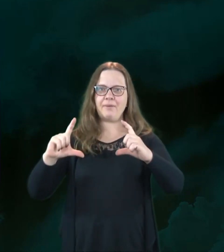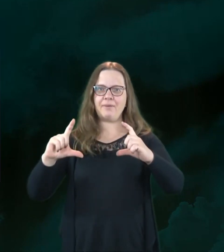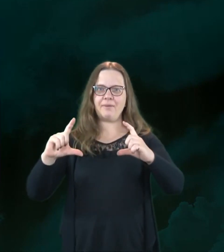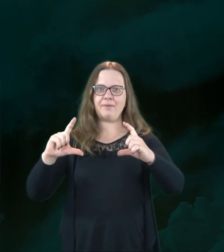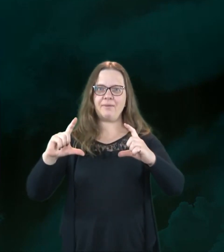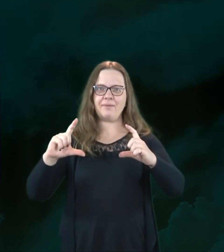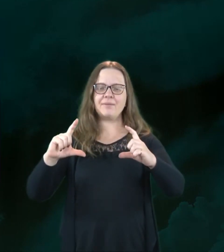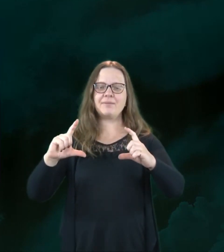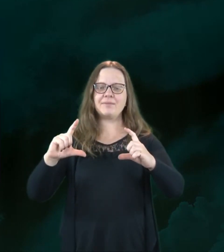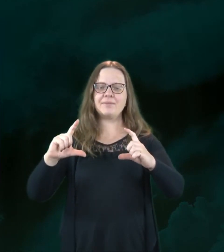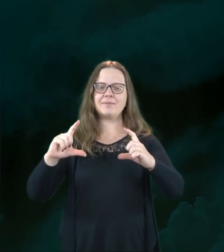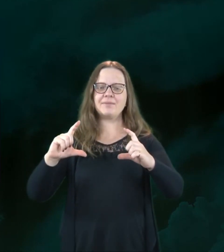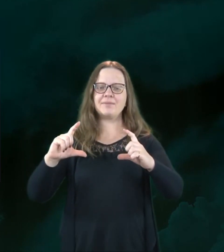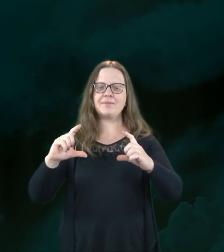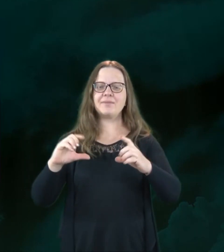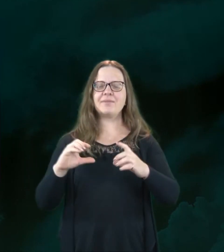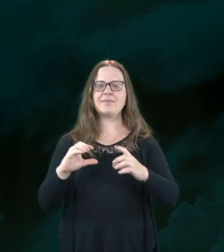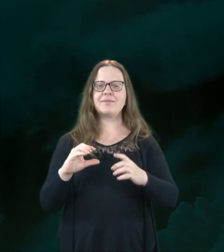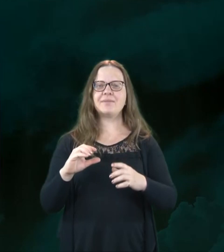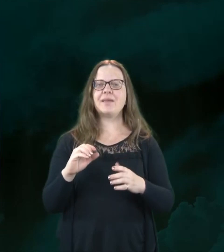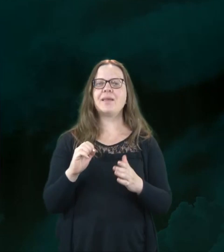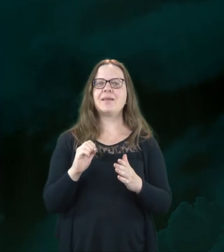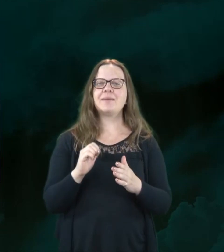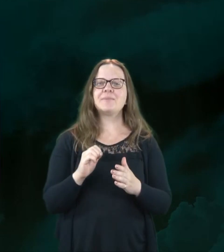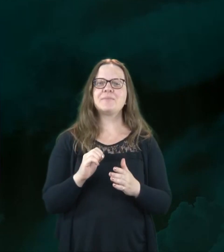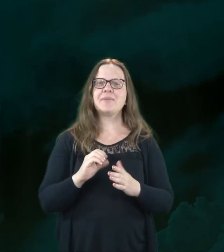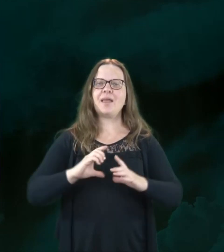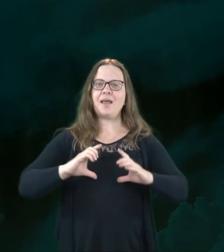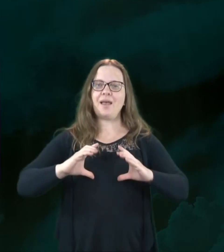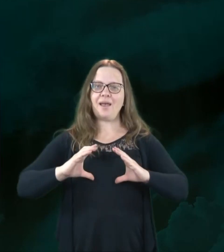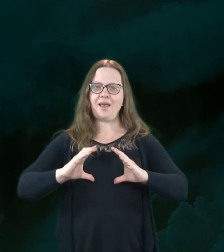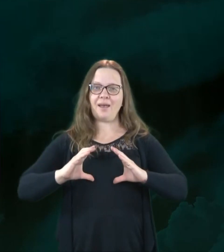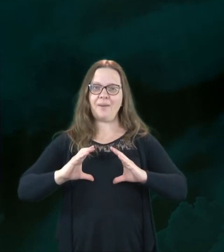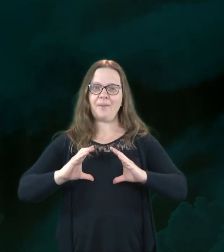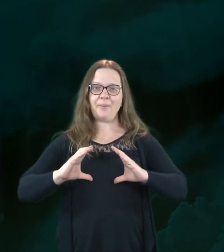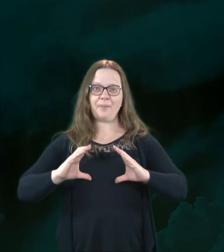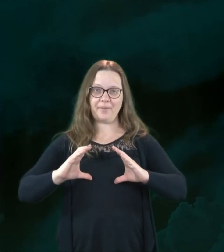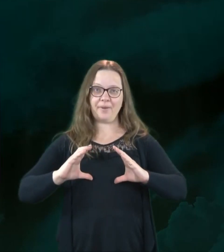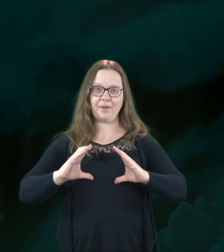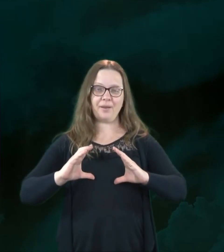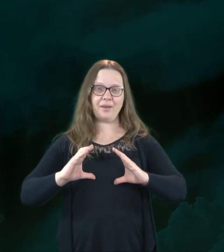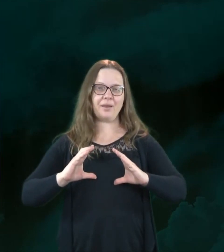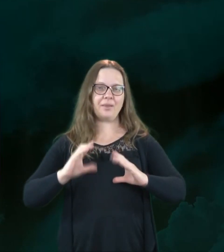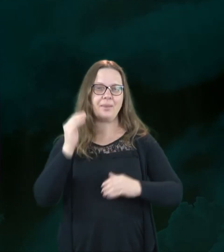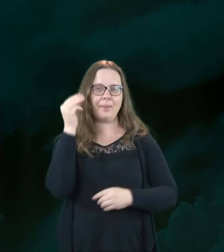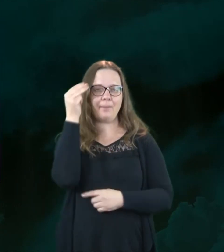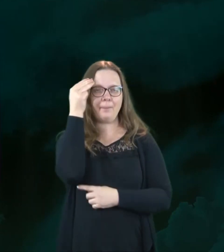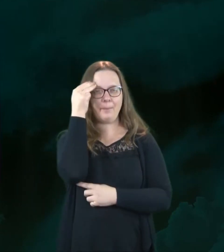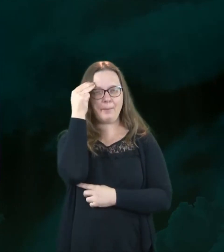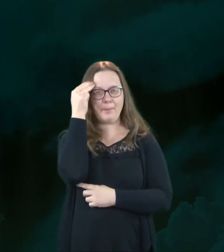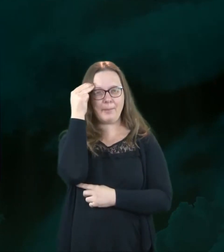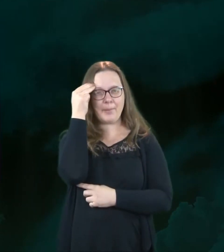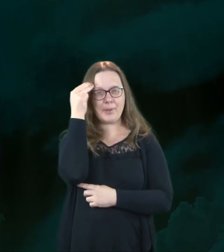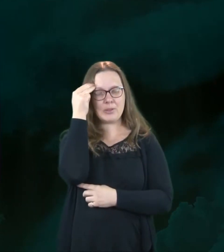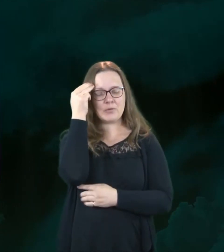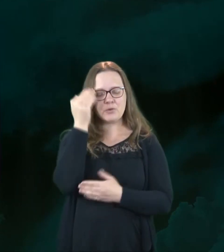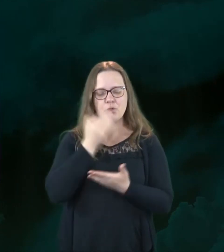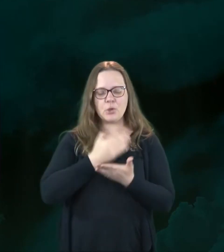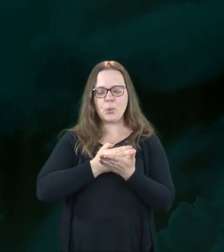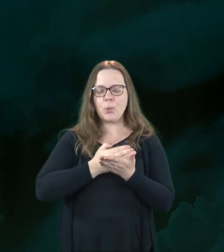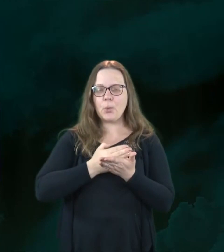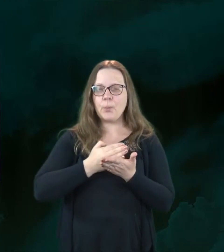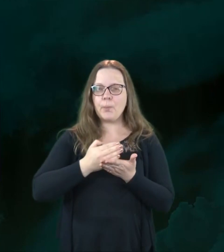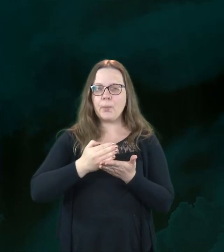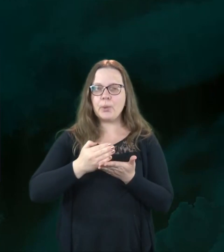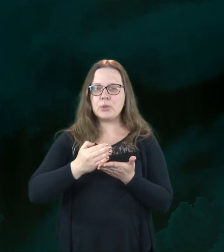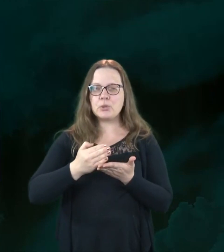no portão da sua alma. E sabe qual o portão que ele vai bater? Vai bater na sua mente. A sua mente